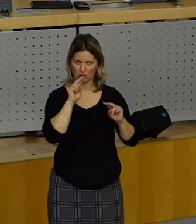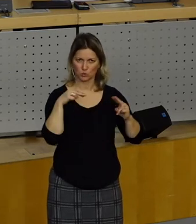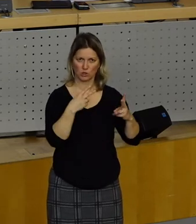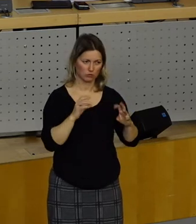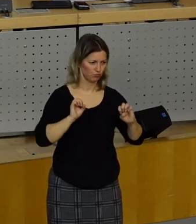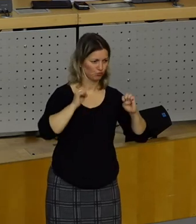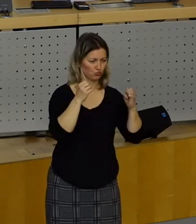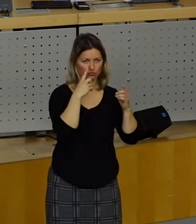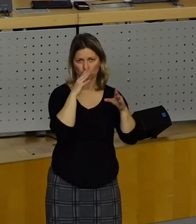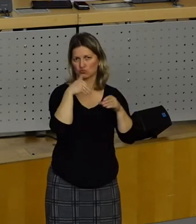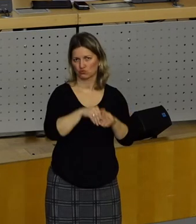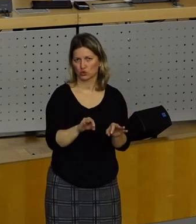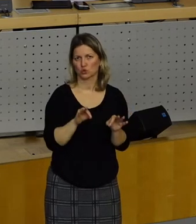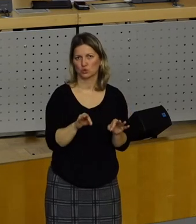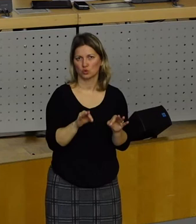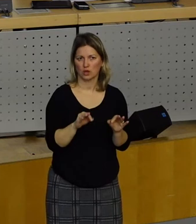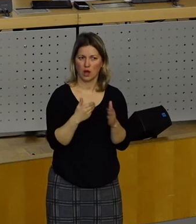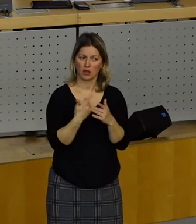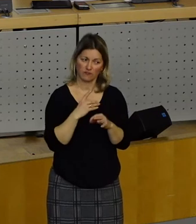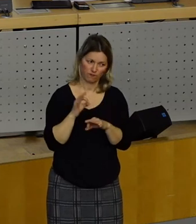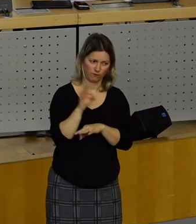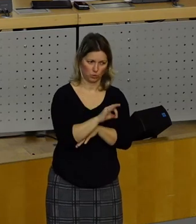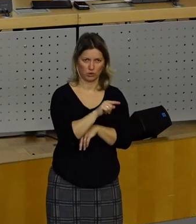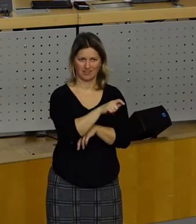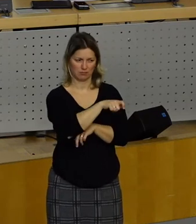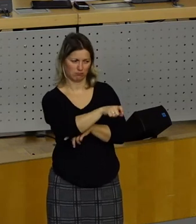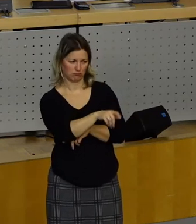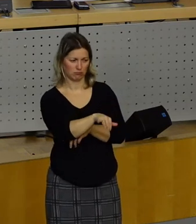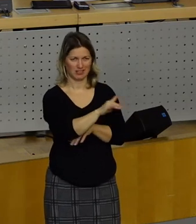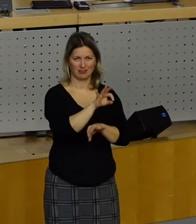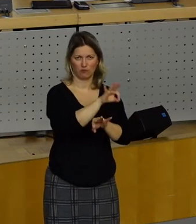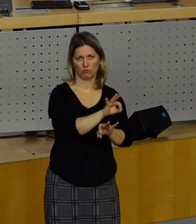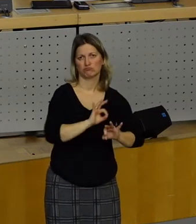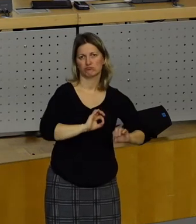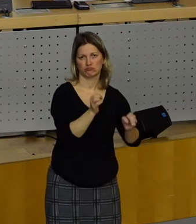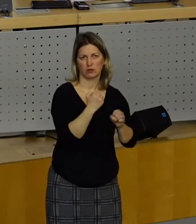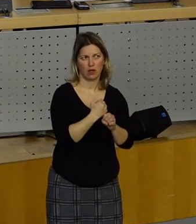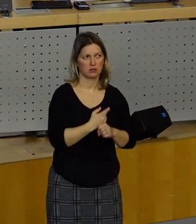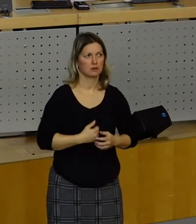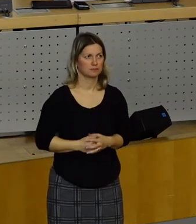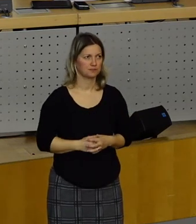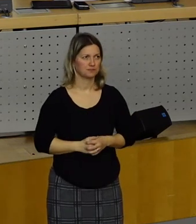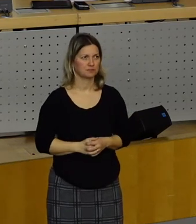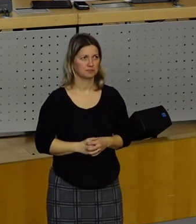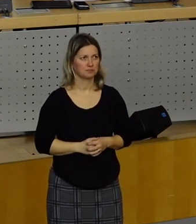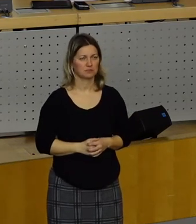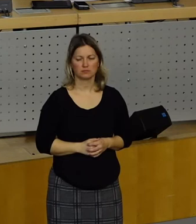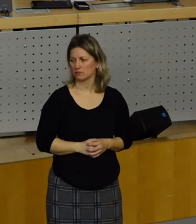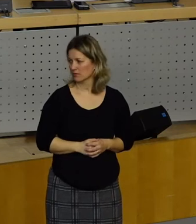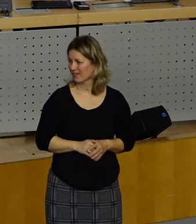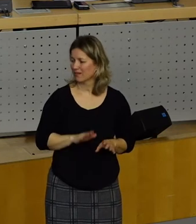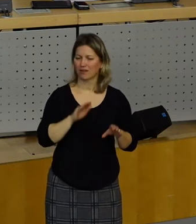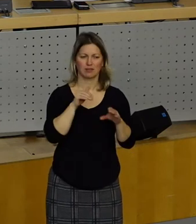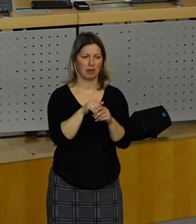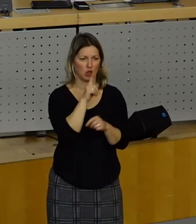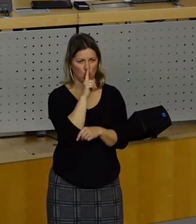gute sache ist wo wir wirklich auch für die menschen vor ort dort sehr viel gutes tun können gibt jetzt noch eine fußnote